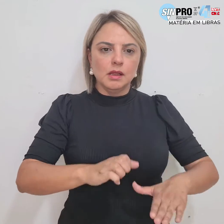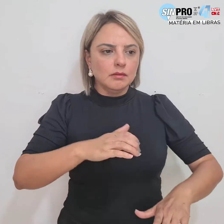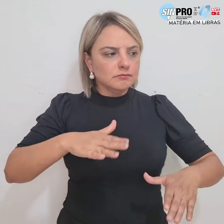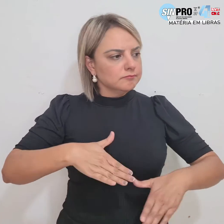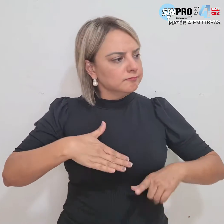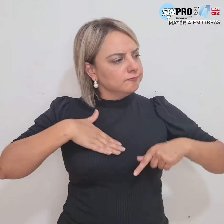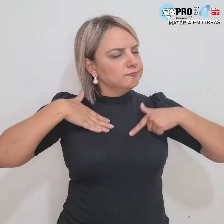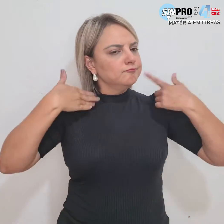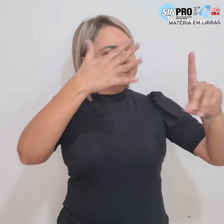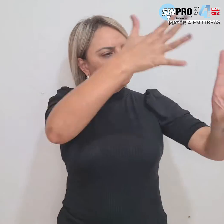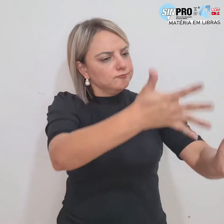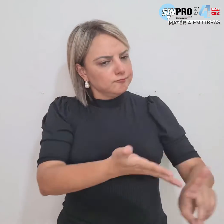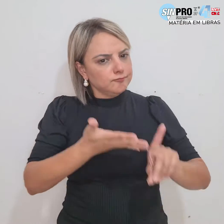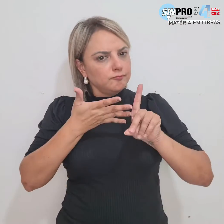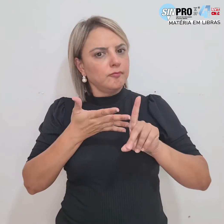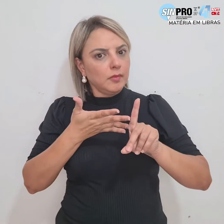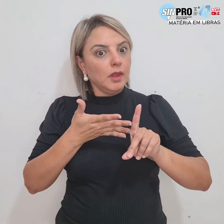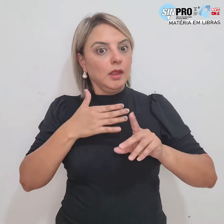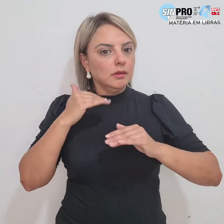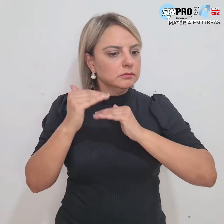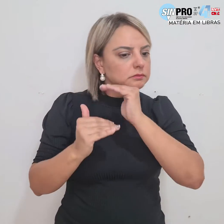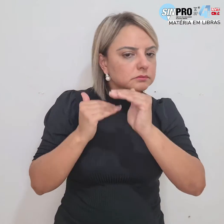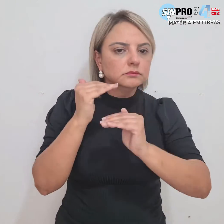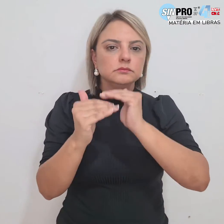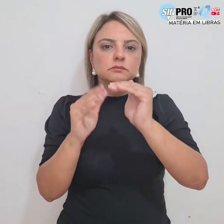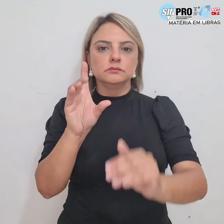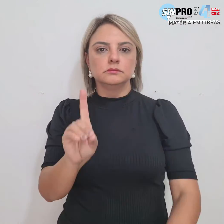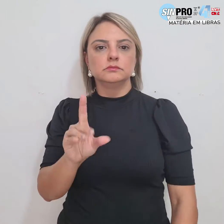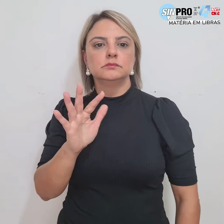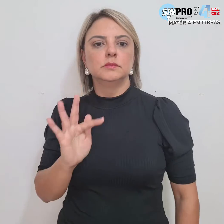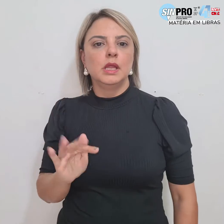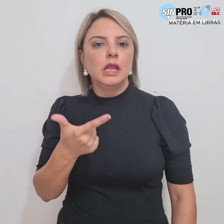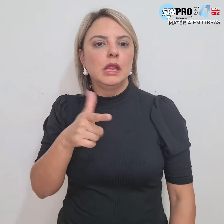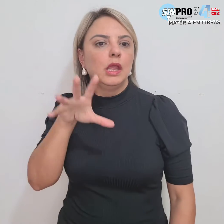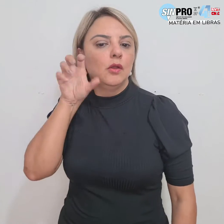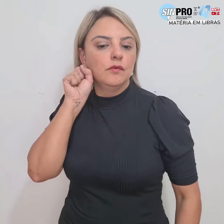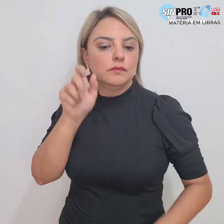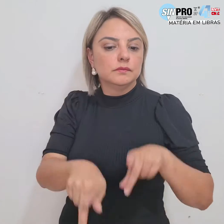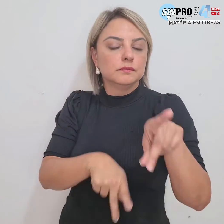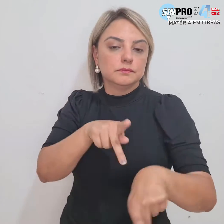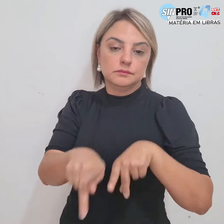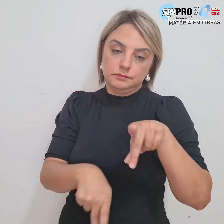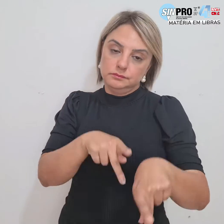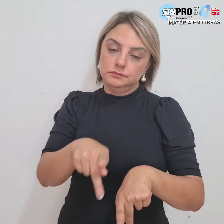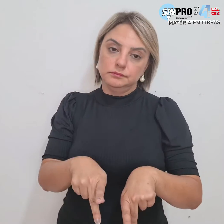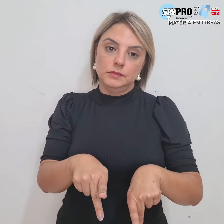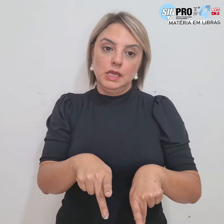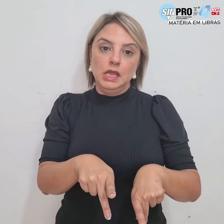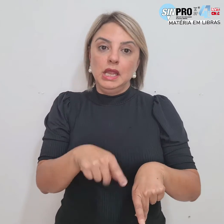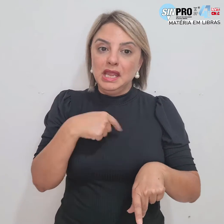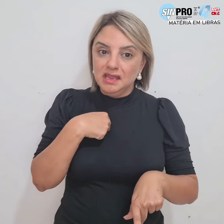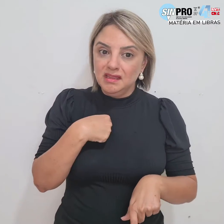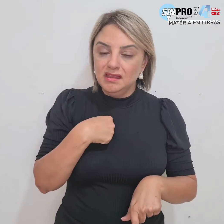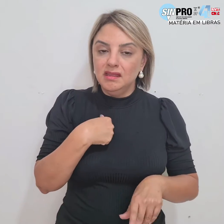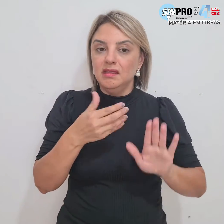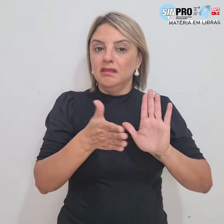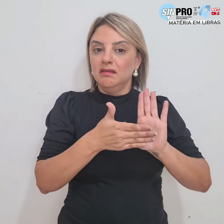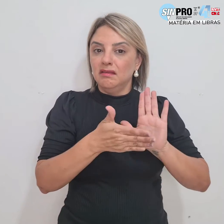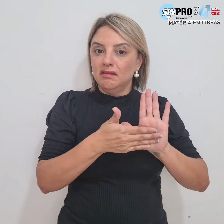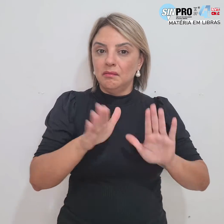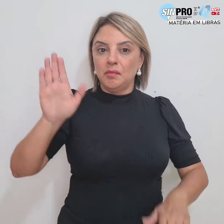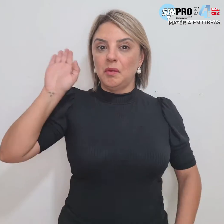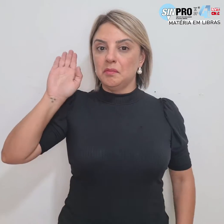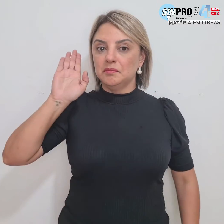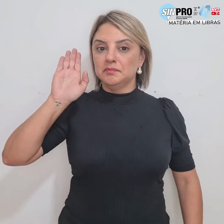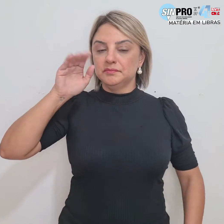que sempre foi motivo de orgulho para a população e motor de desenvolvimento do DF, sem ouvir a população e descumprindo até